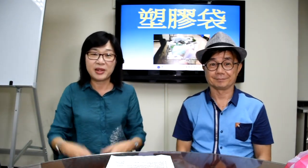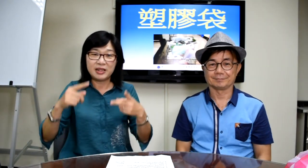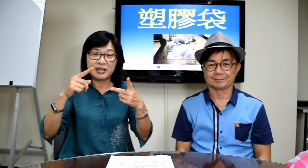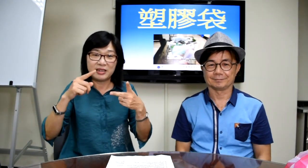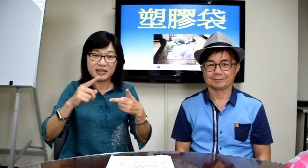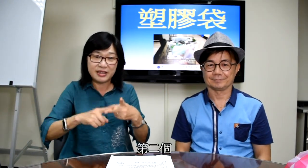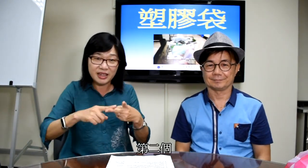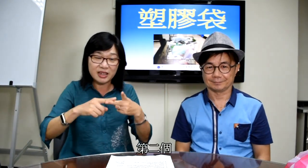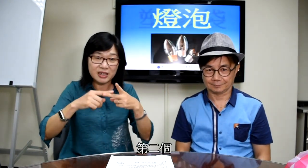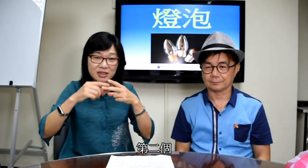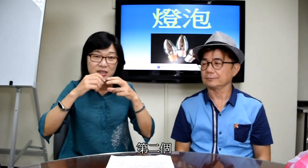第二个，